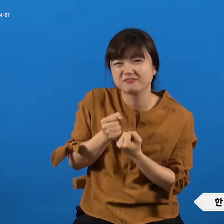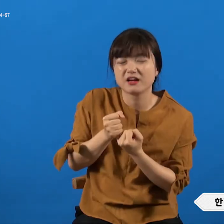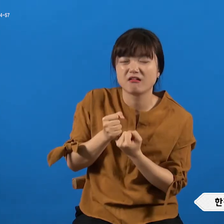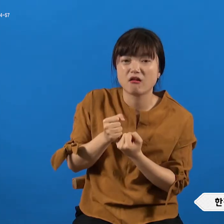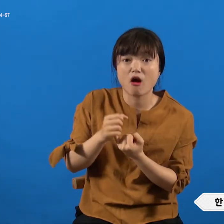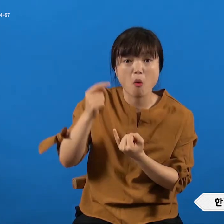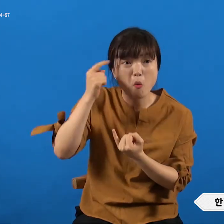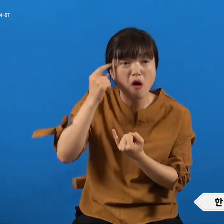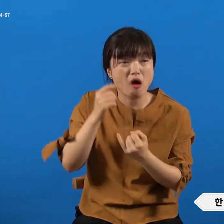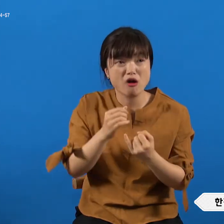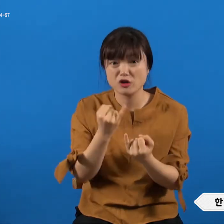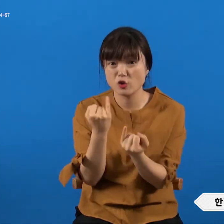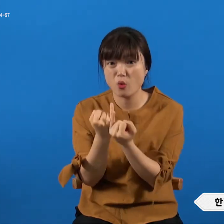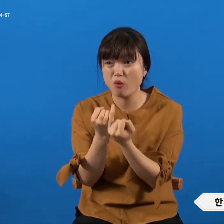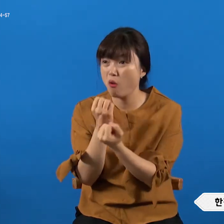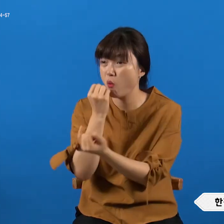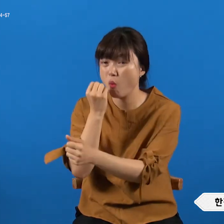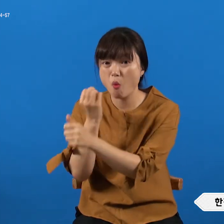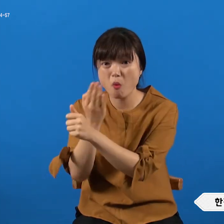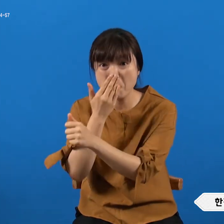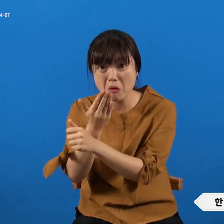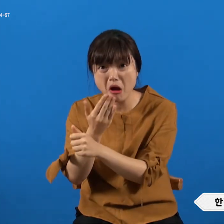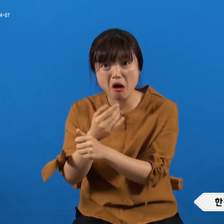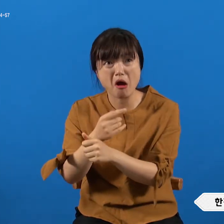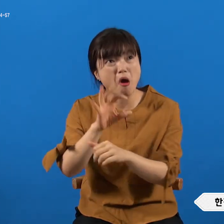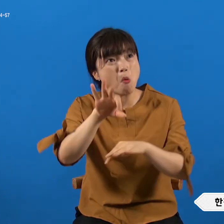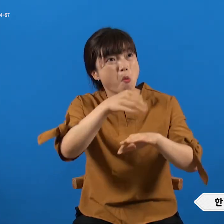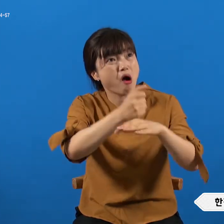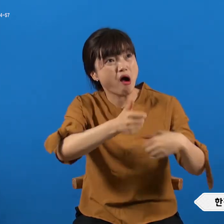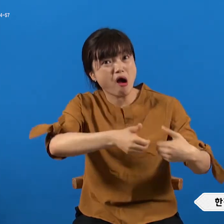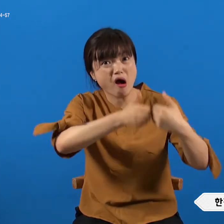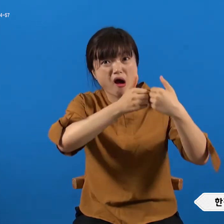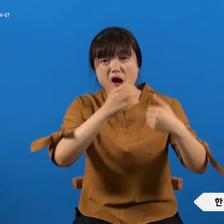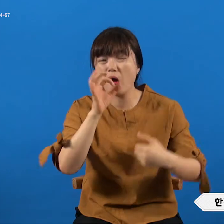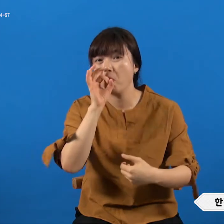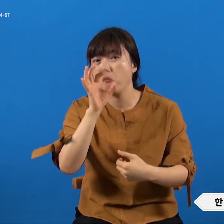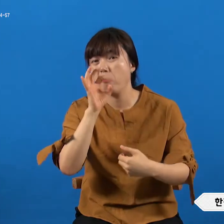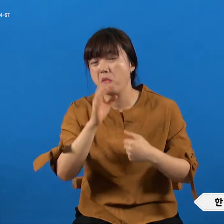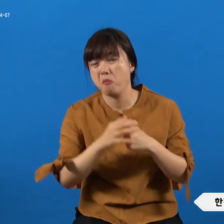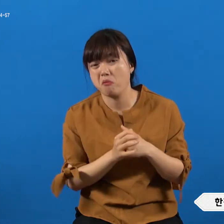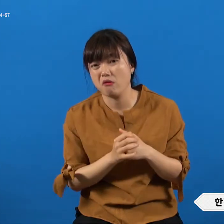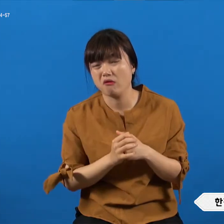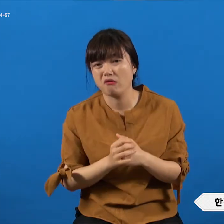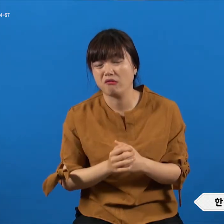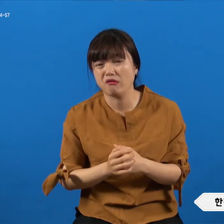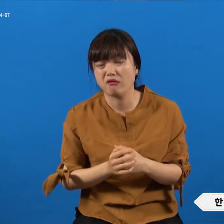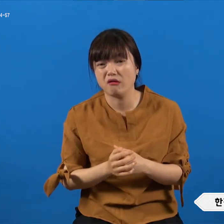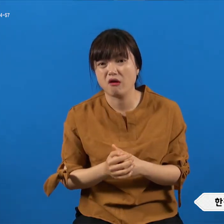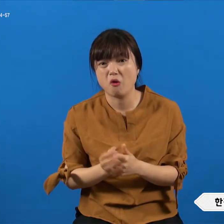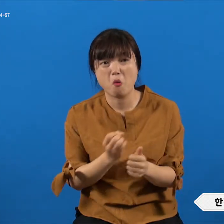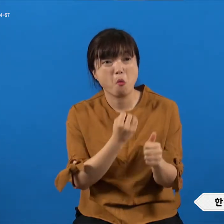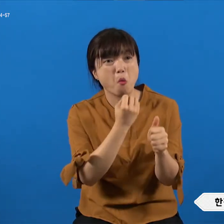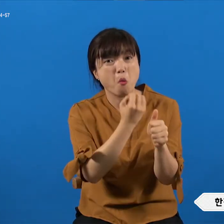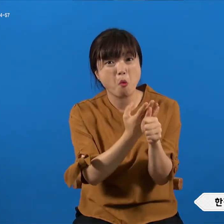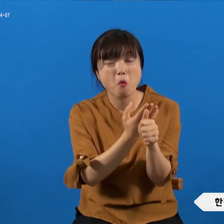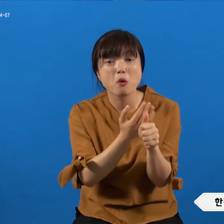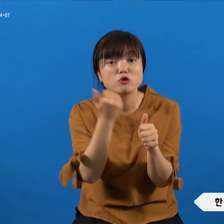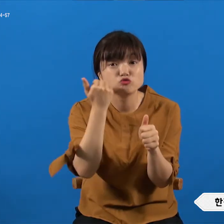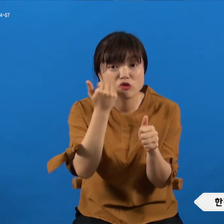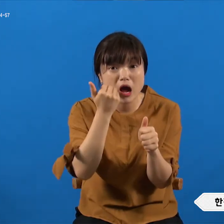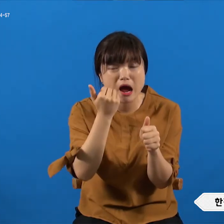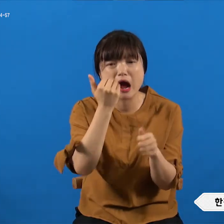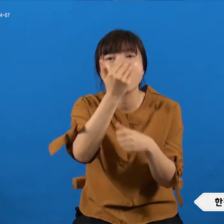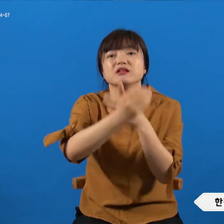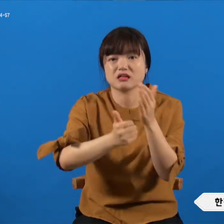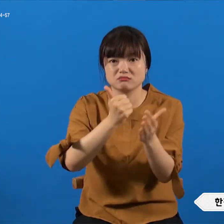상대가 절대자인데 왕인데 뭐 고발할 데도 없습니다. 고발은 하나님이